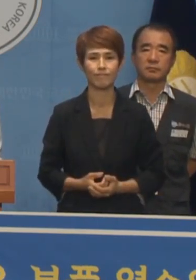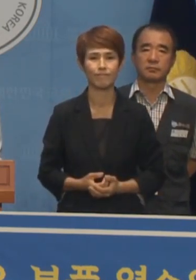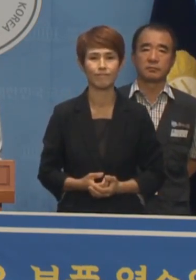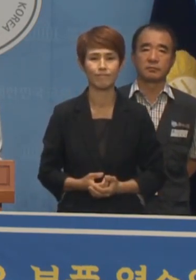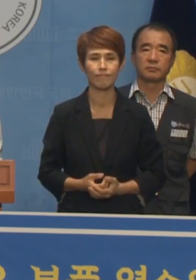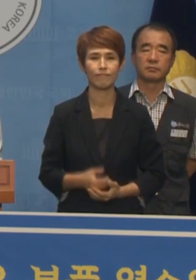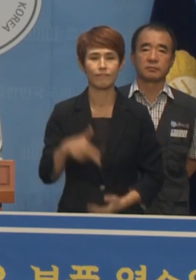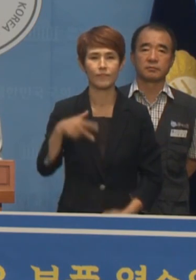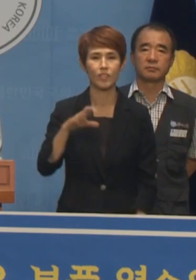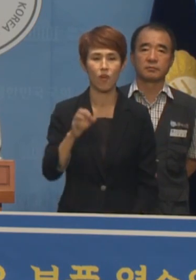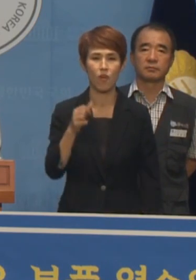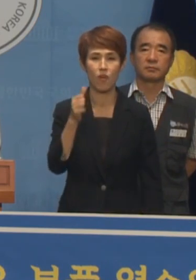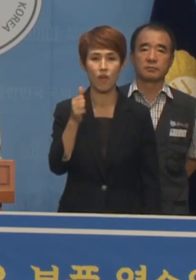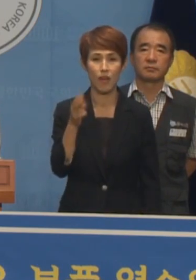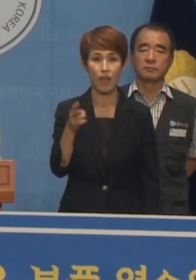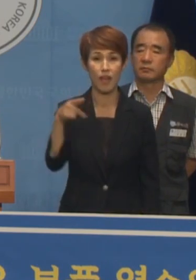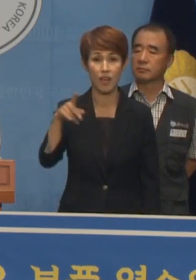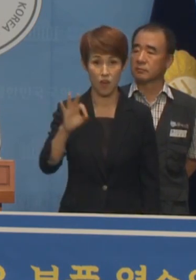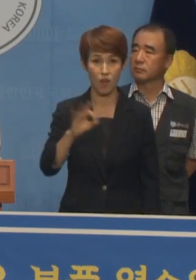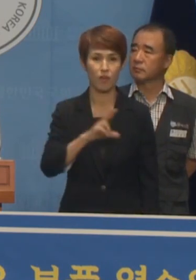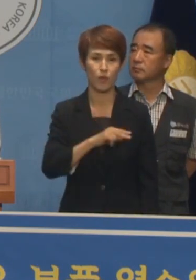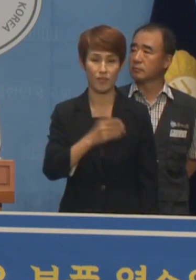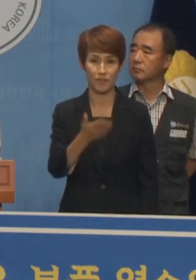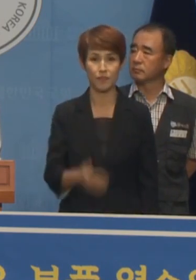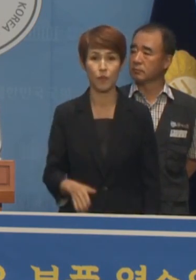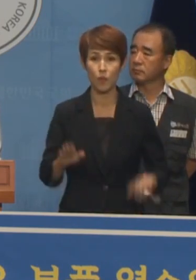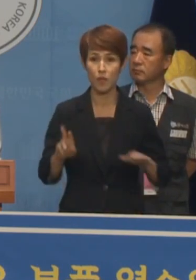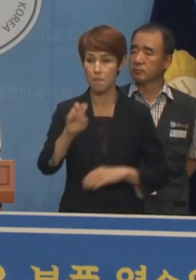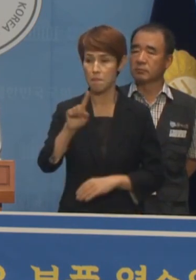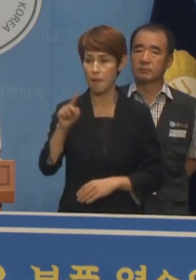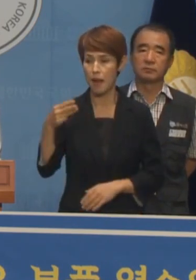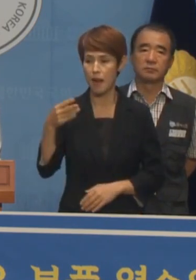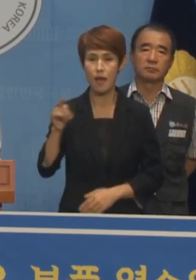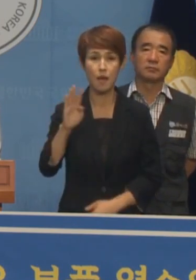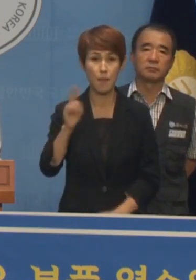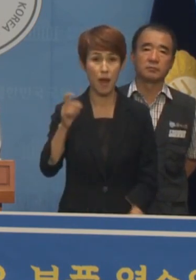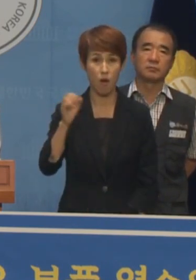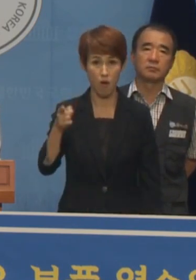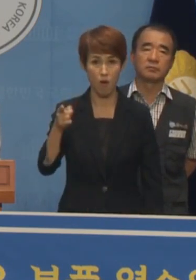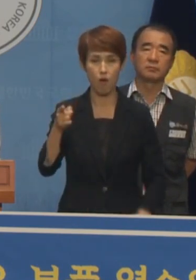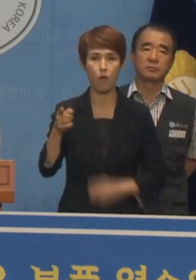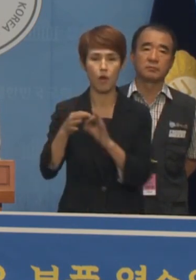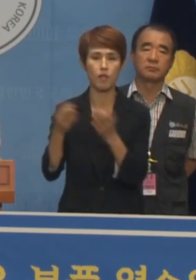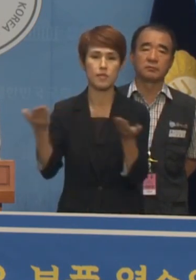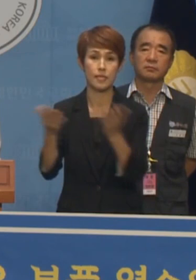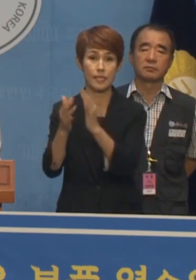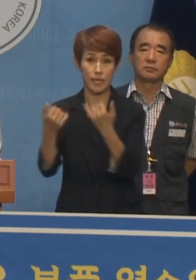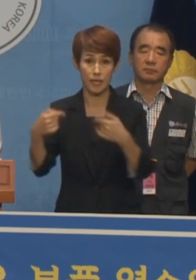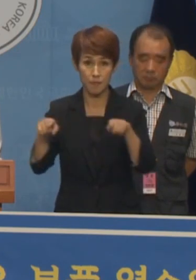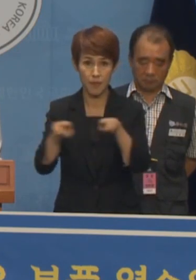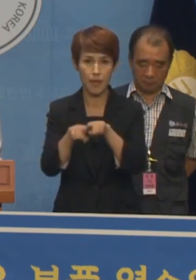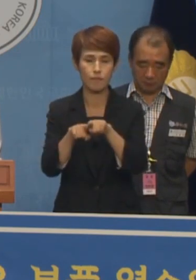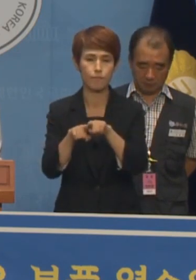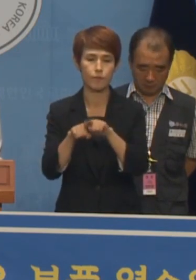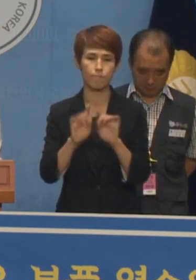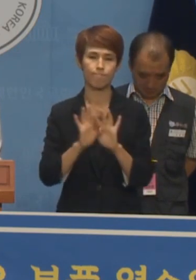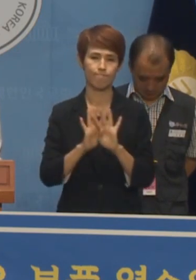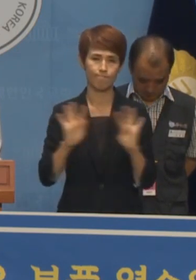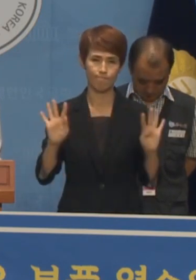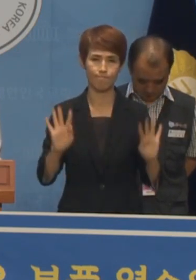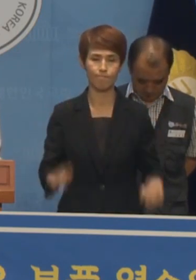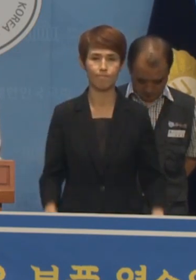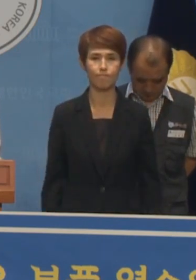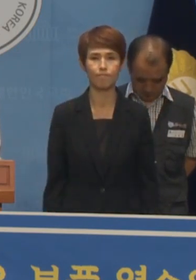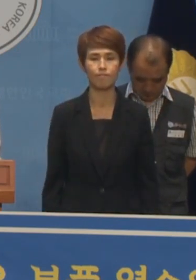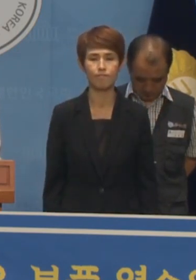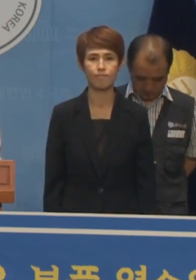국회의원 정혜경입니다. 오늘은 말레베어 발레오 노동자분들과 같이 기자회견장을 찾았습니다.